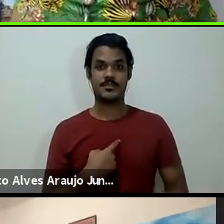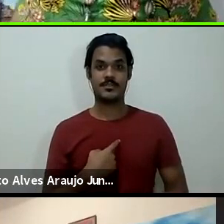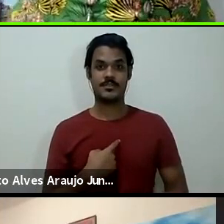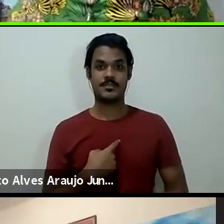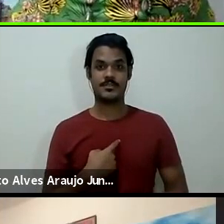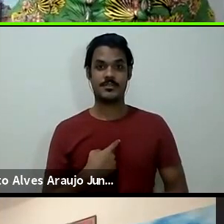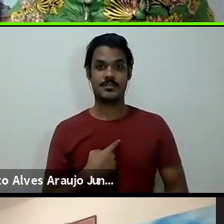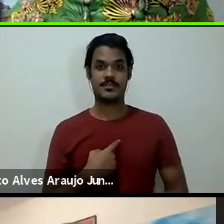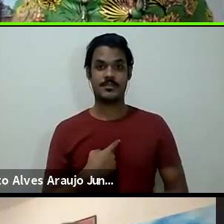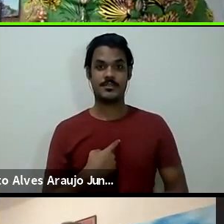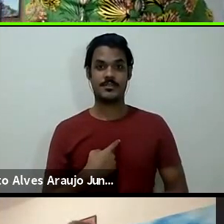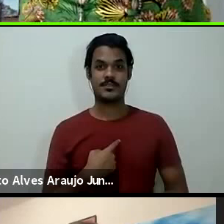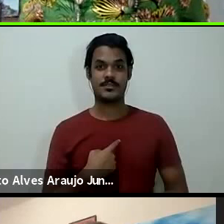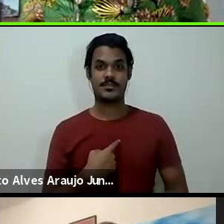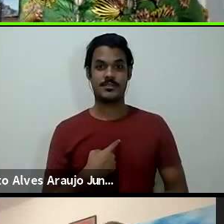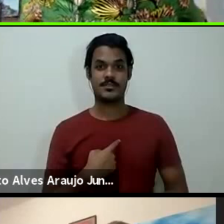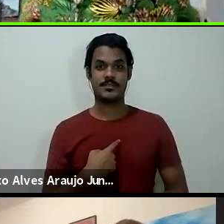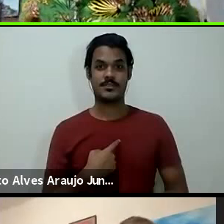equipe